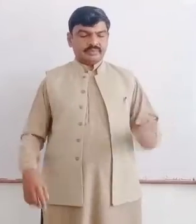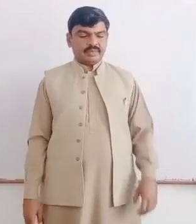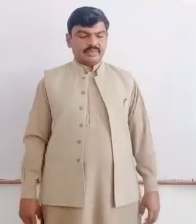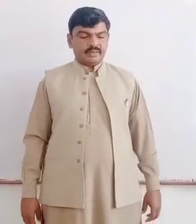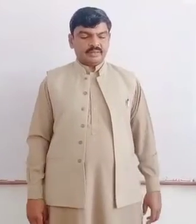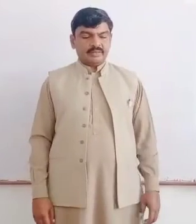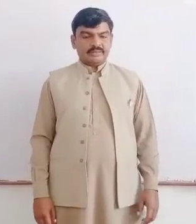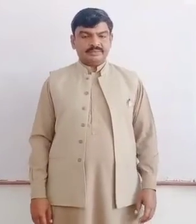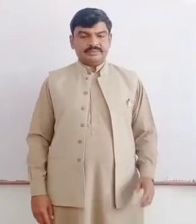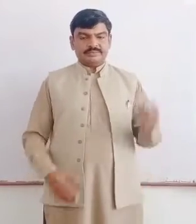शजरकारी,